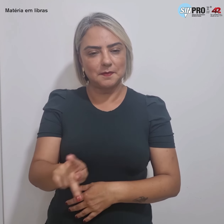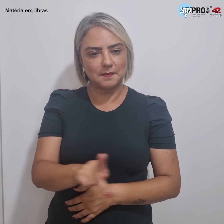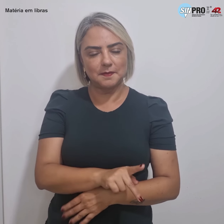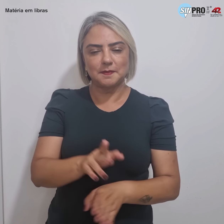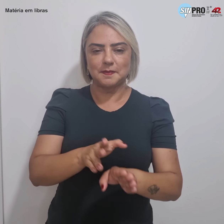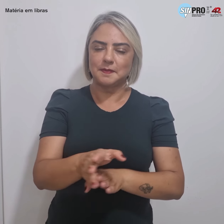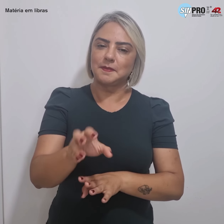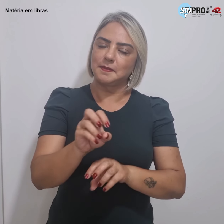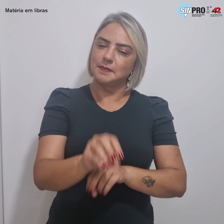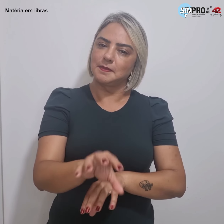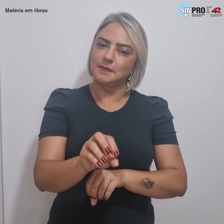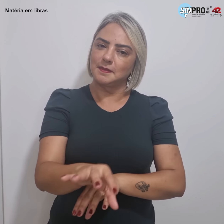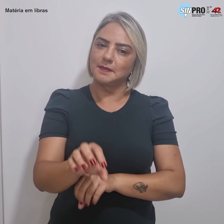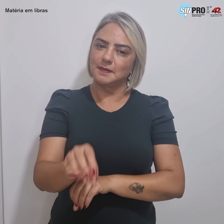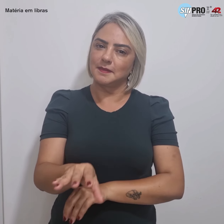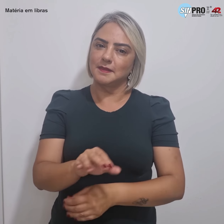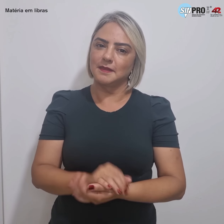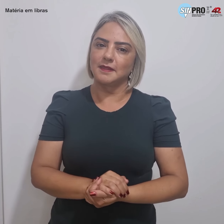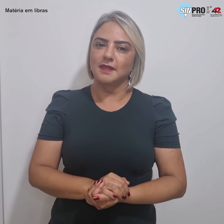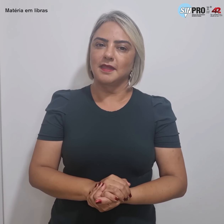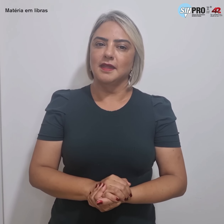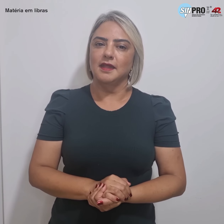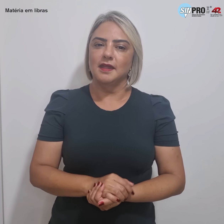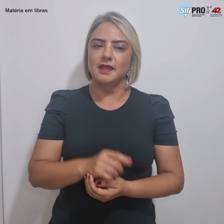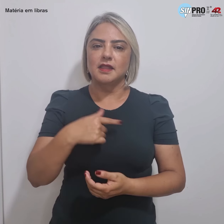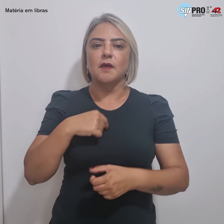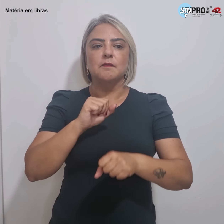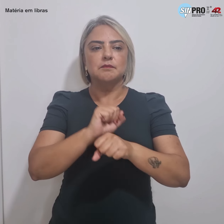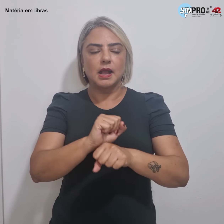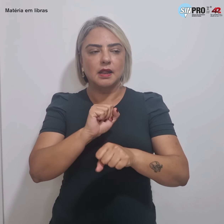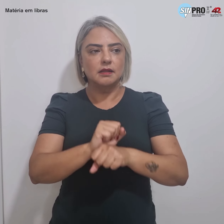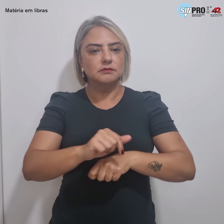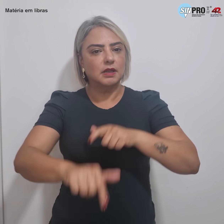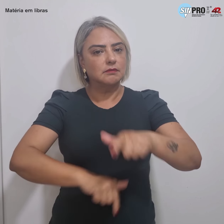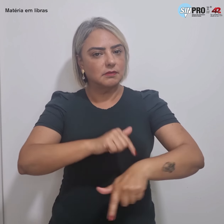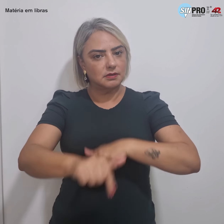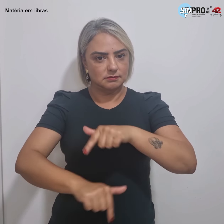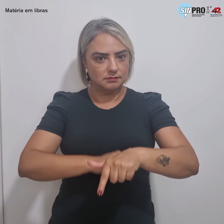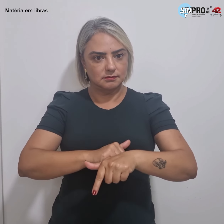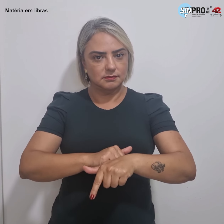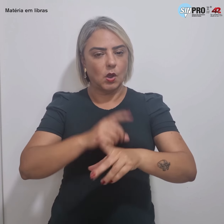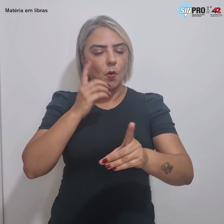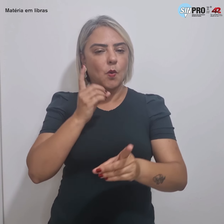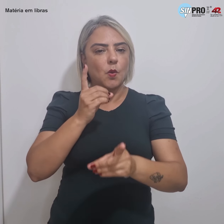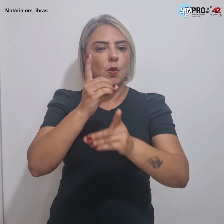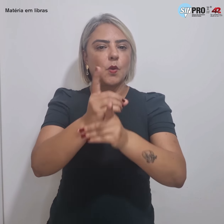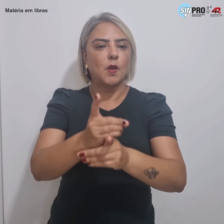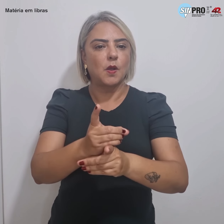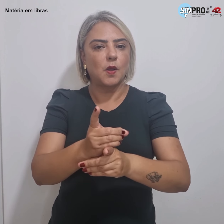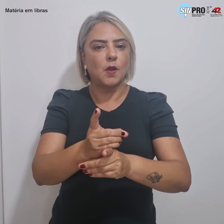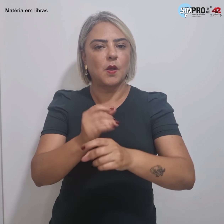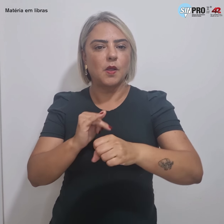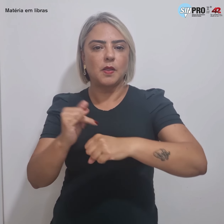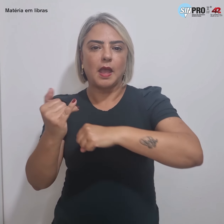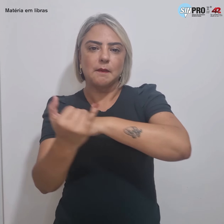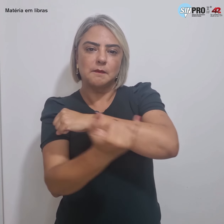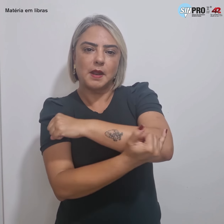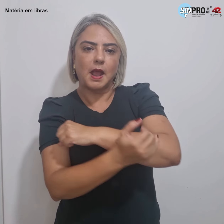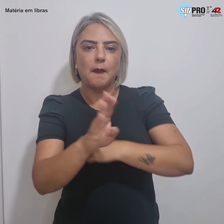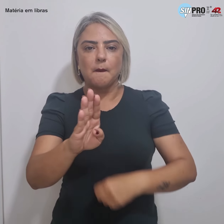orientadores educacionais paralisarão as atividades. O encontro será na Praça do Buriti, às 9